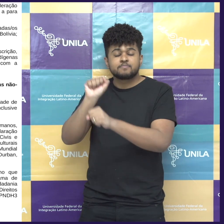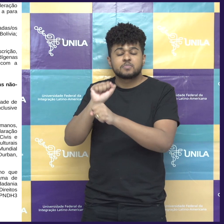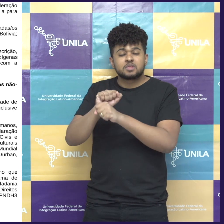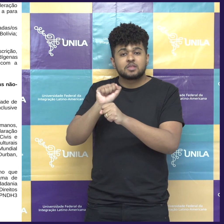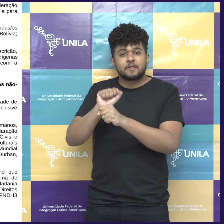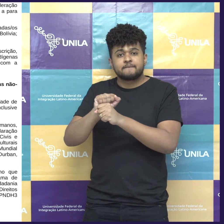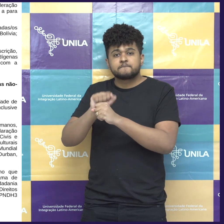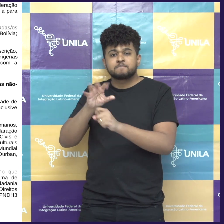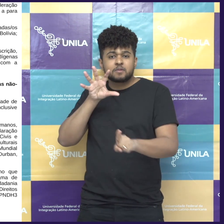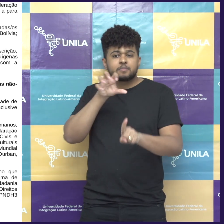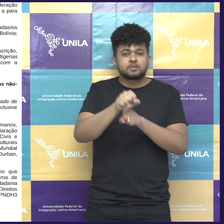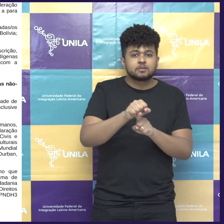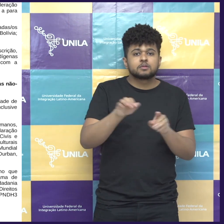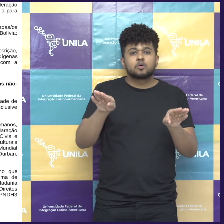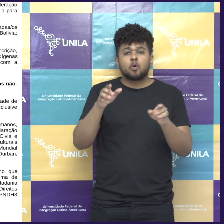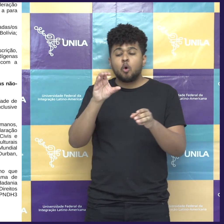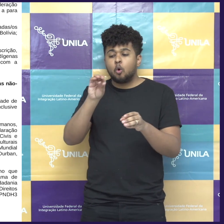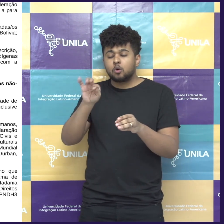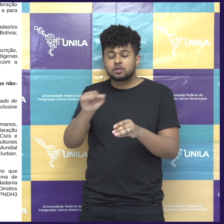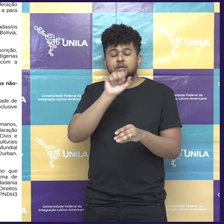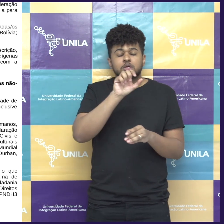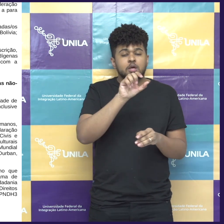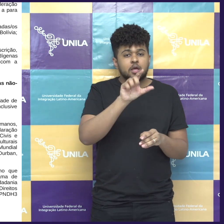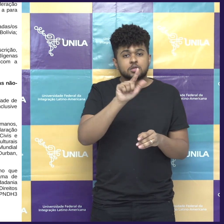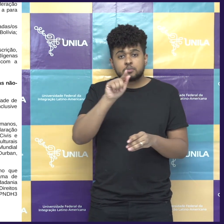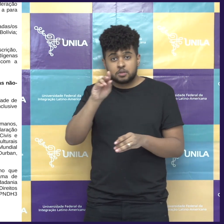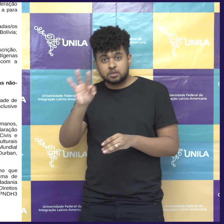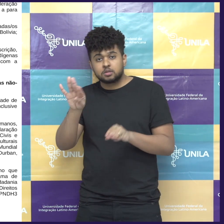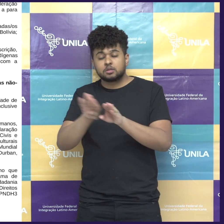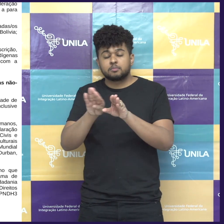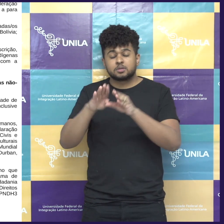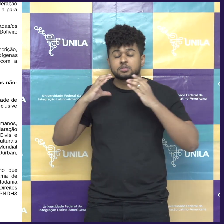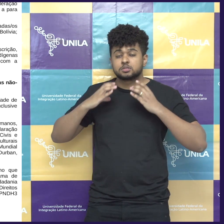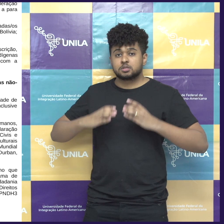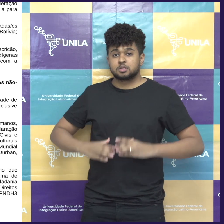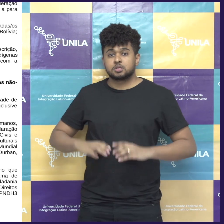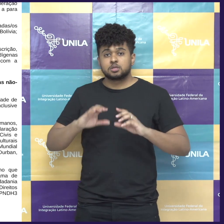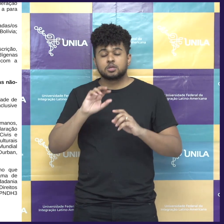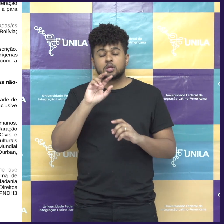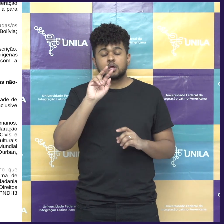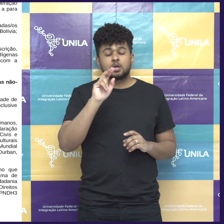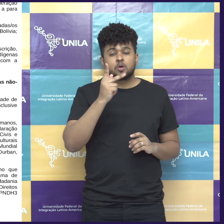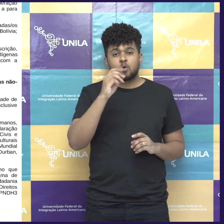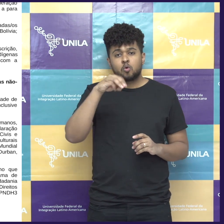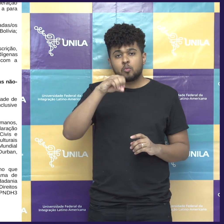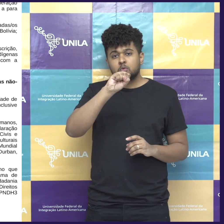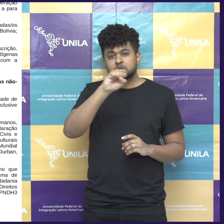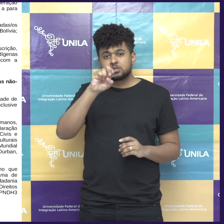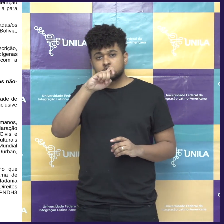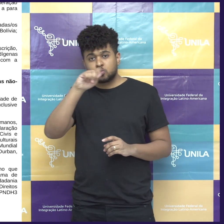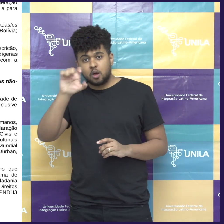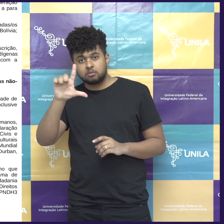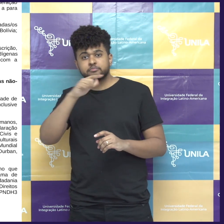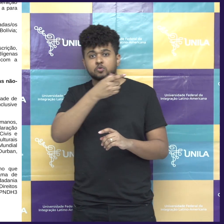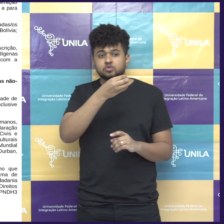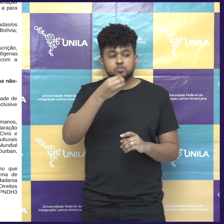contra GLBT e a Promoção da Cidadania Homossexual, 2004,